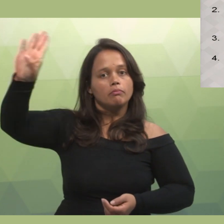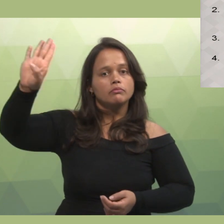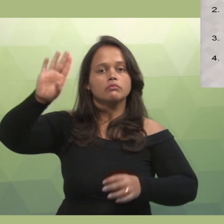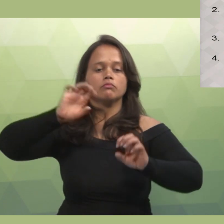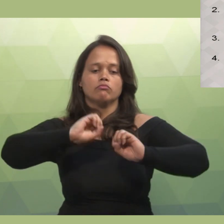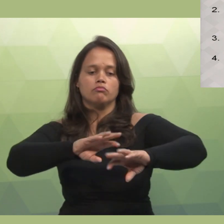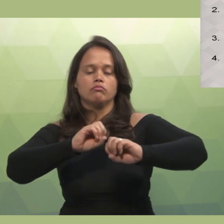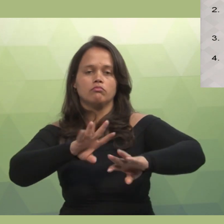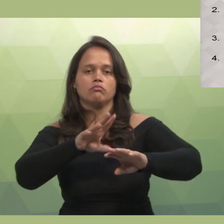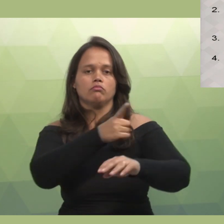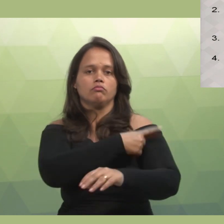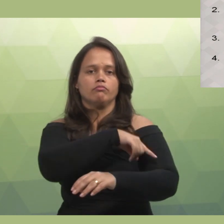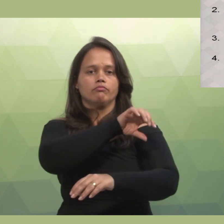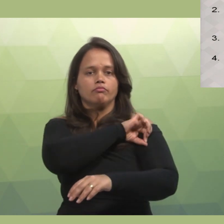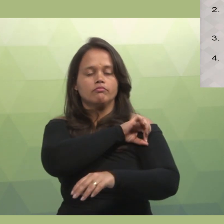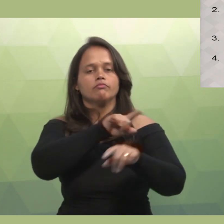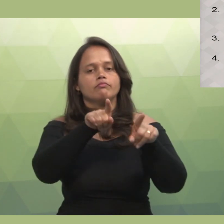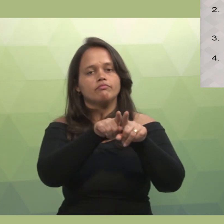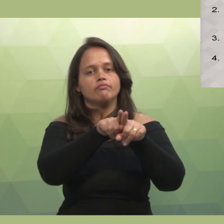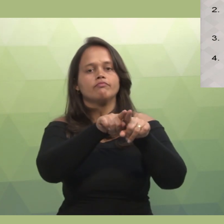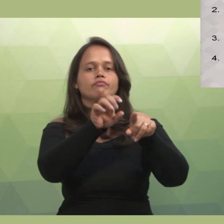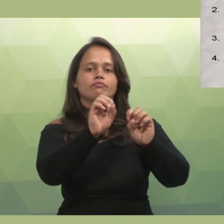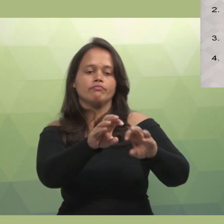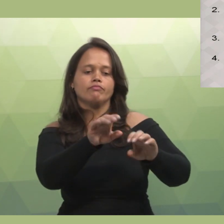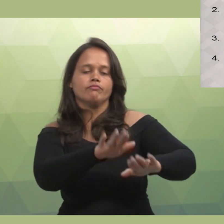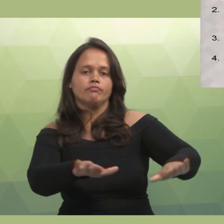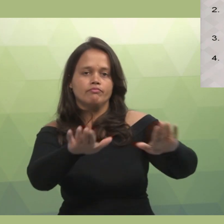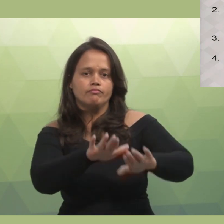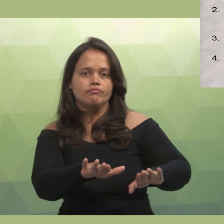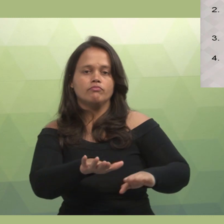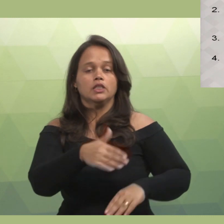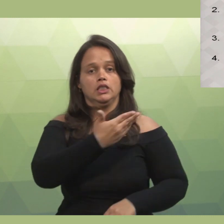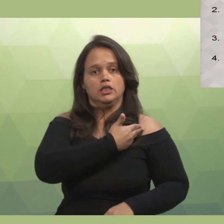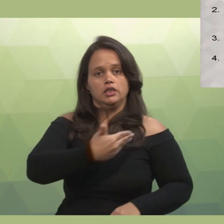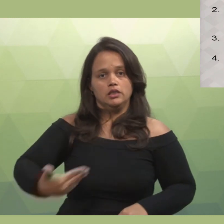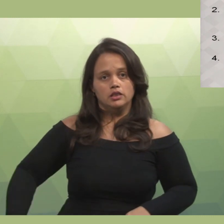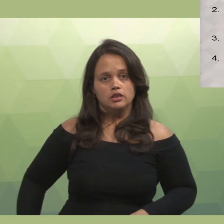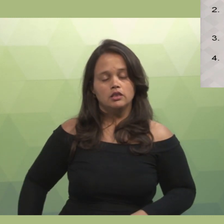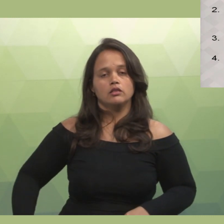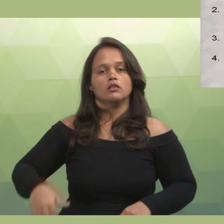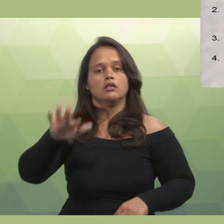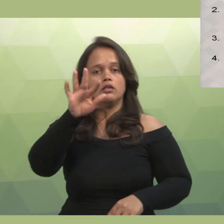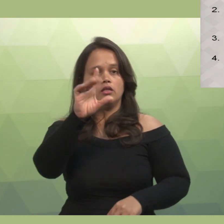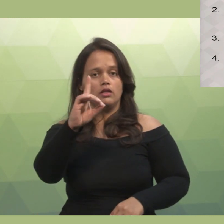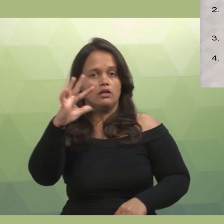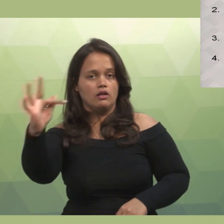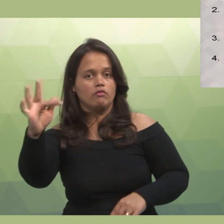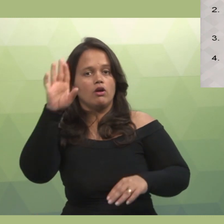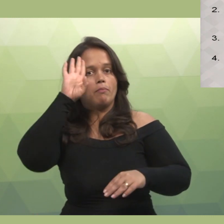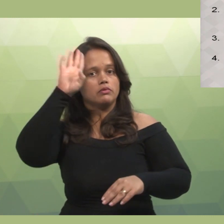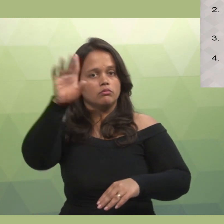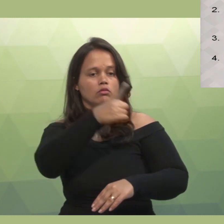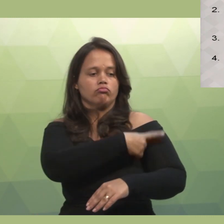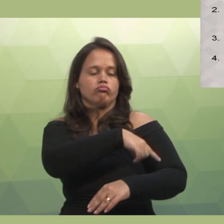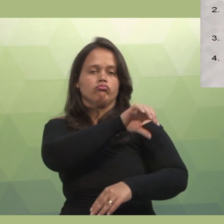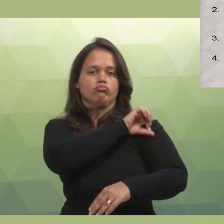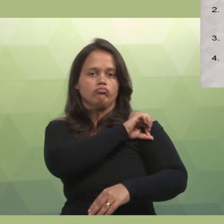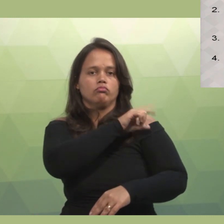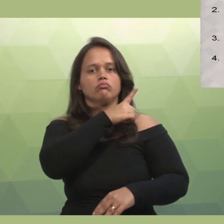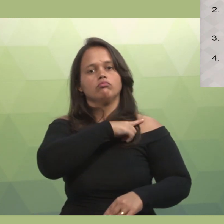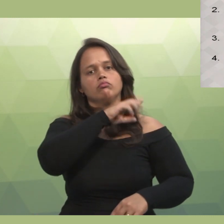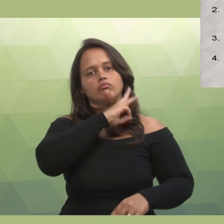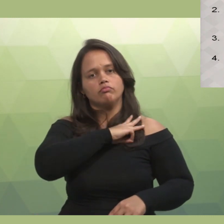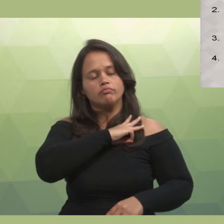e na educação infantil. Os estados e o Distrito Federal atuarão prioritariamente no ensino fundamental e